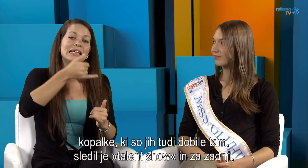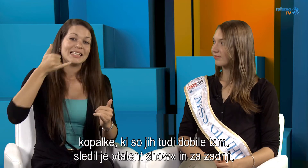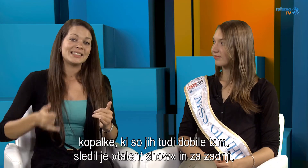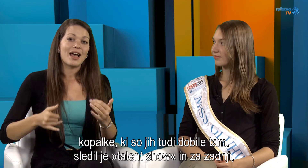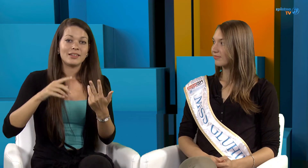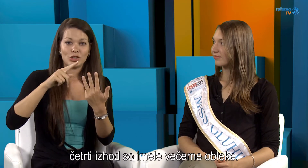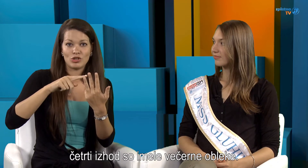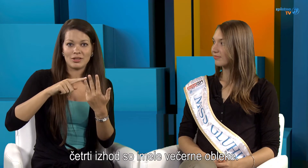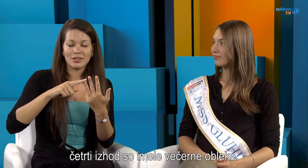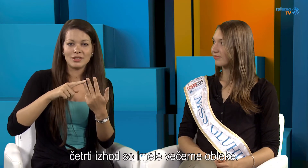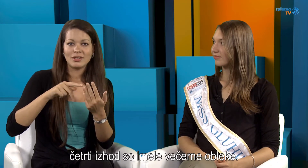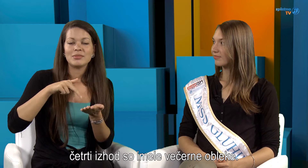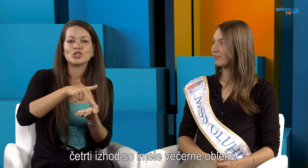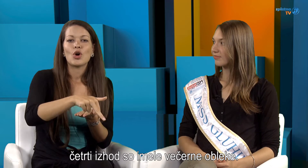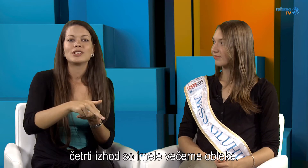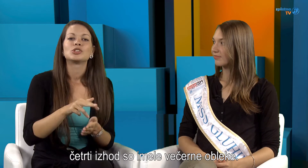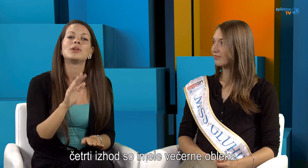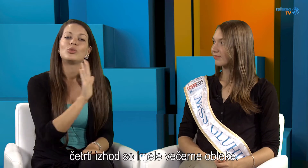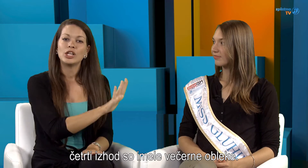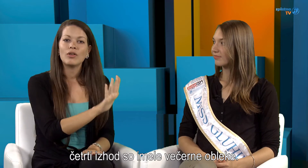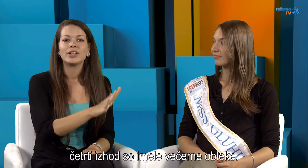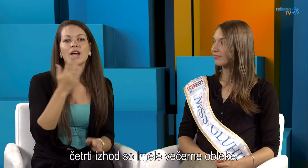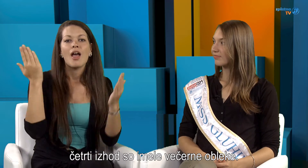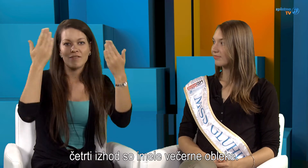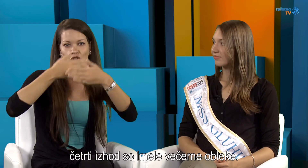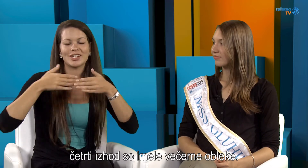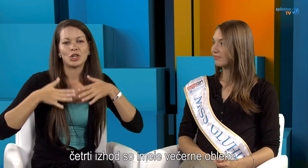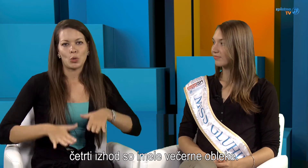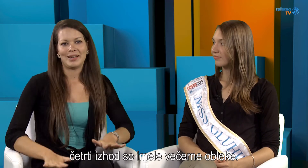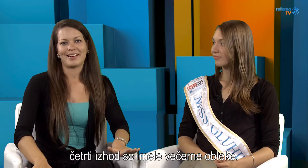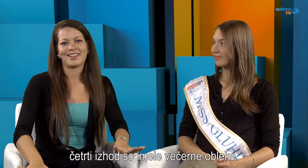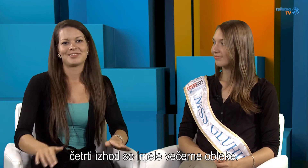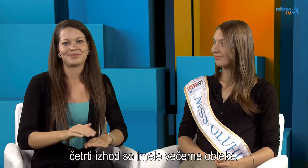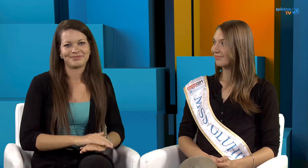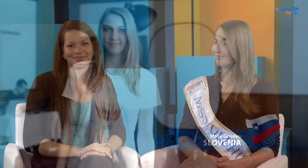in zadnji četrti izhod so bili v njihovih večernih oblekah.